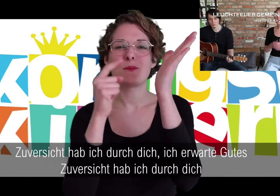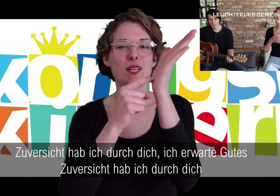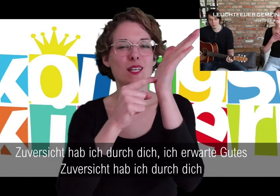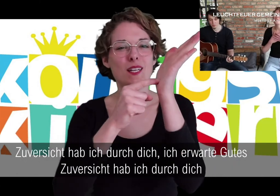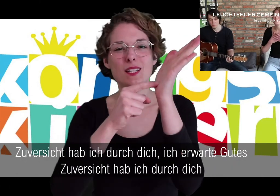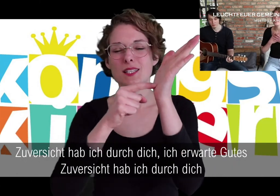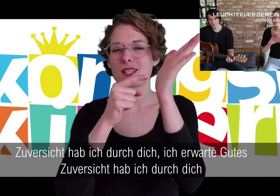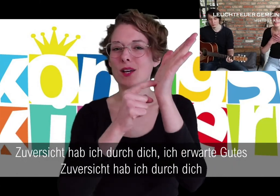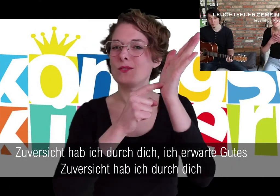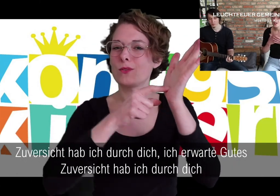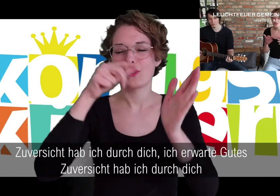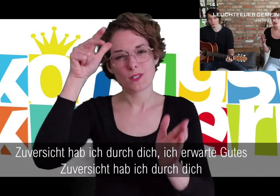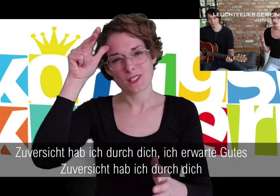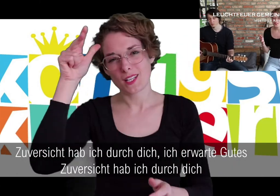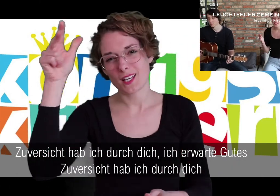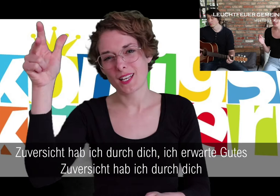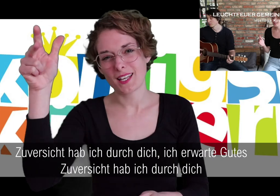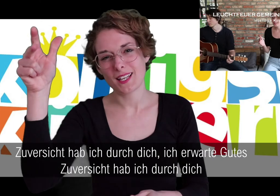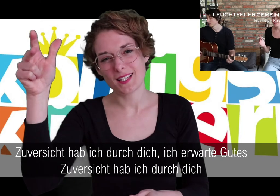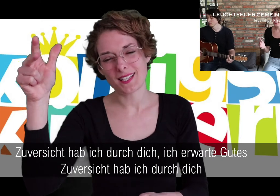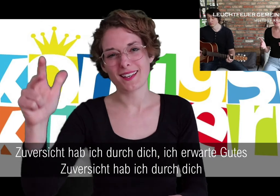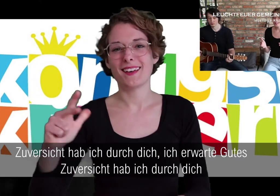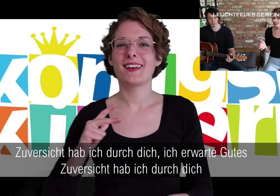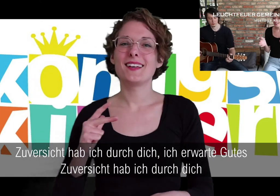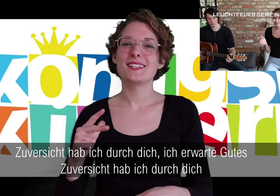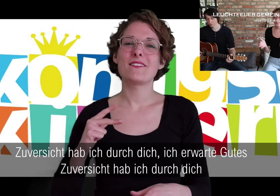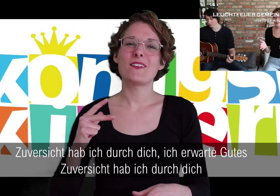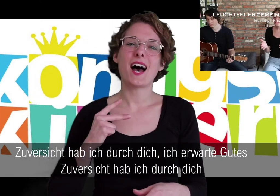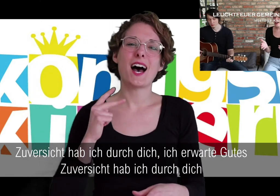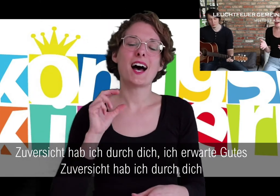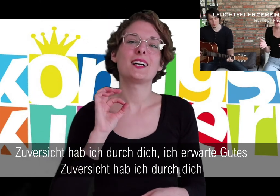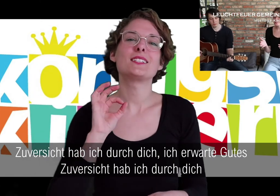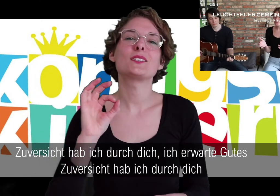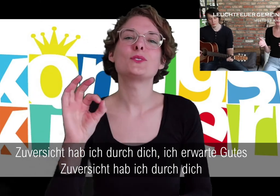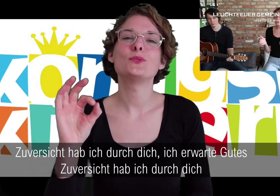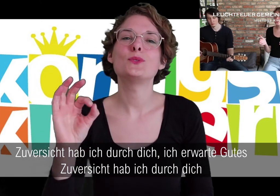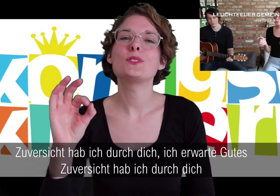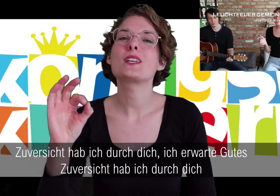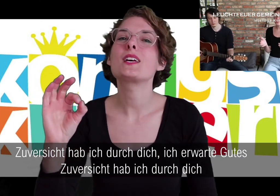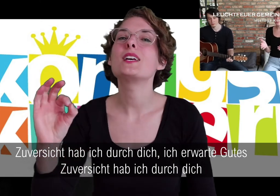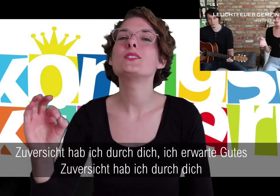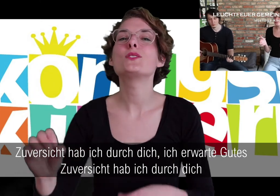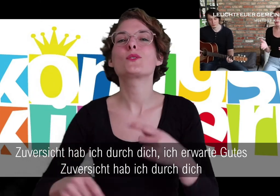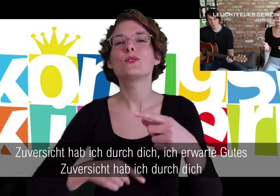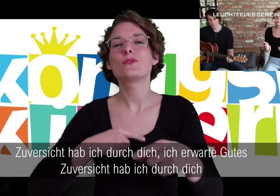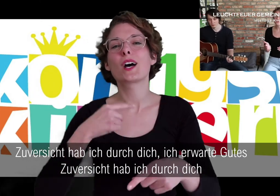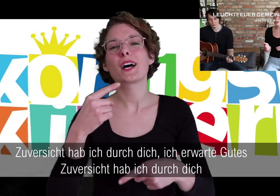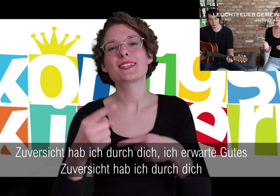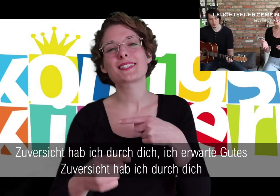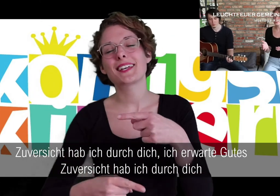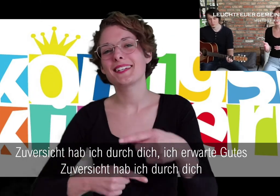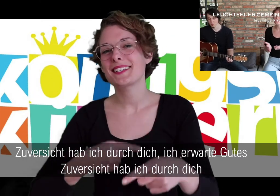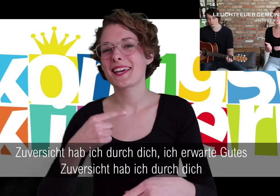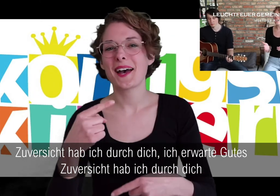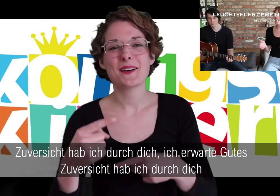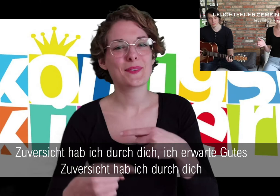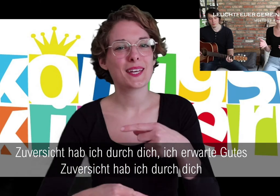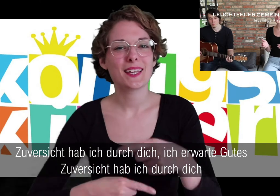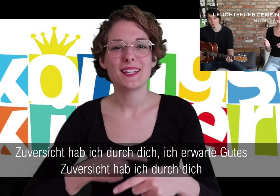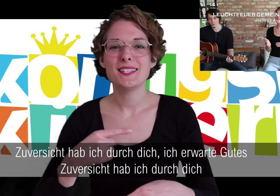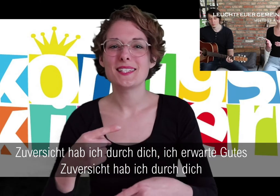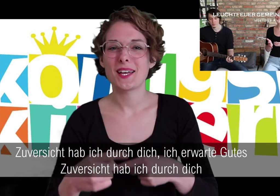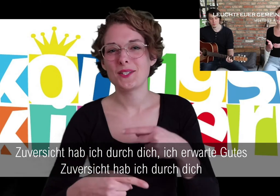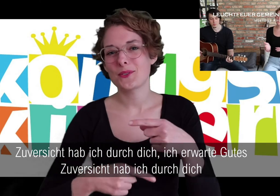Zuversicht hab ich durch dich, ich erwarte Gutes. Zuversicht